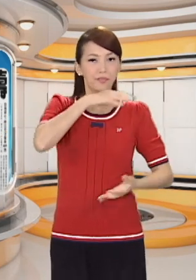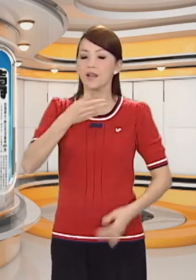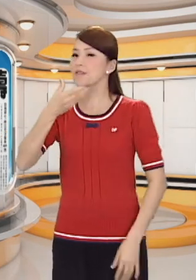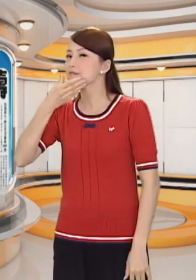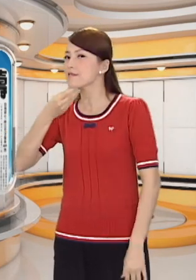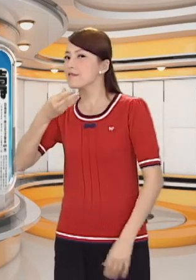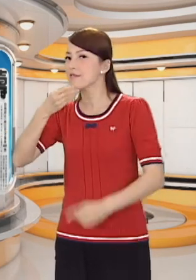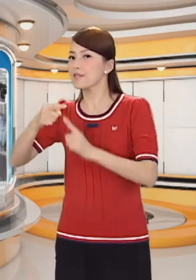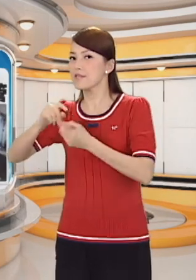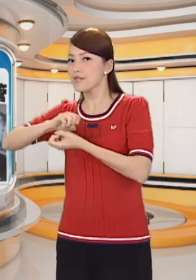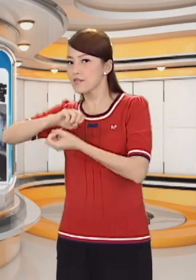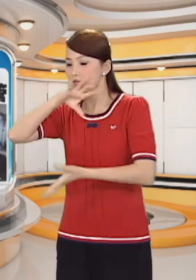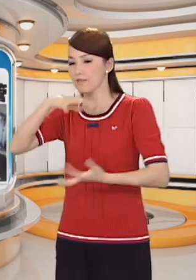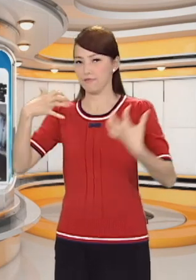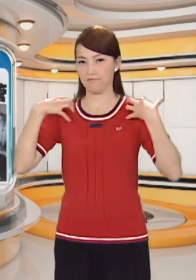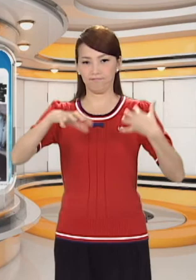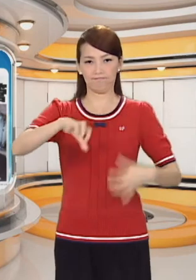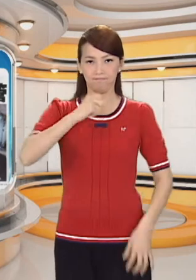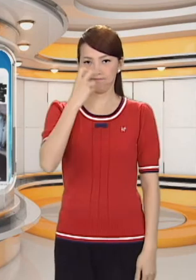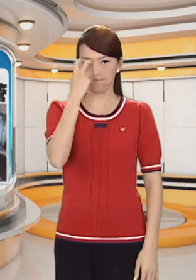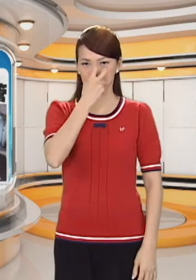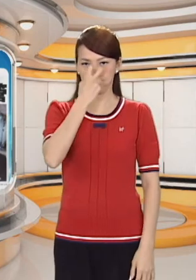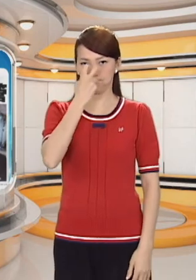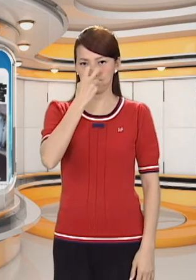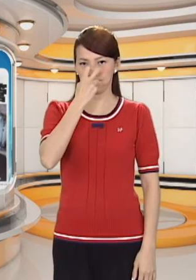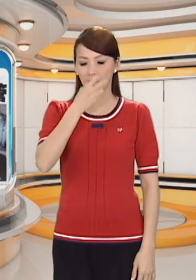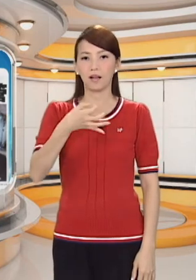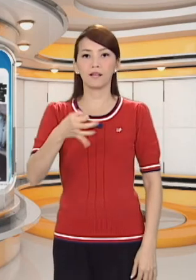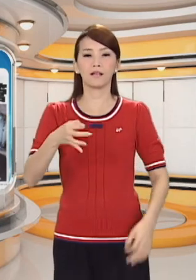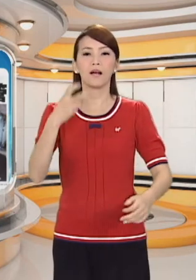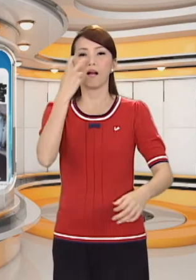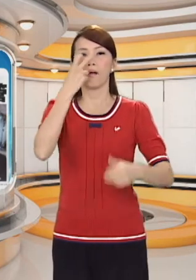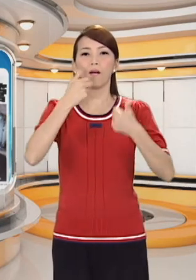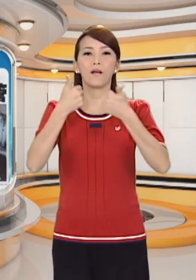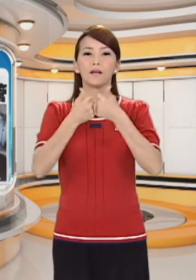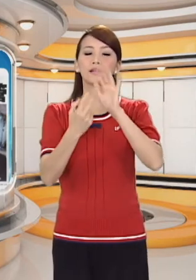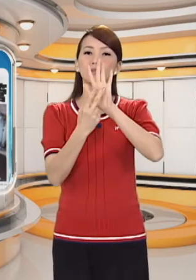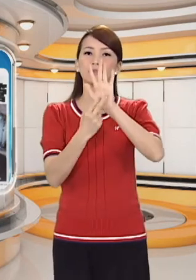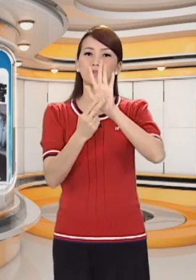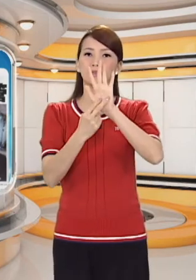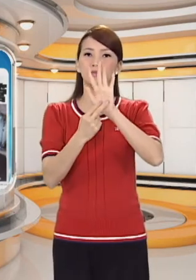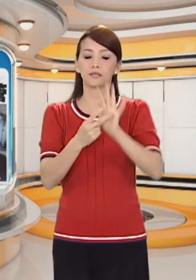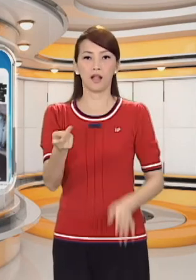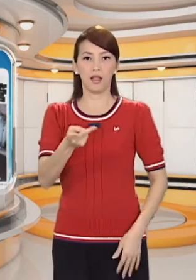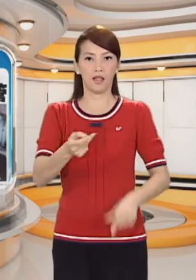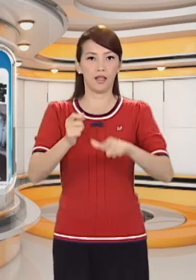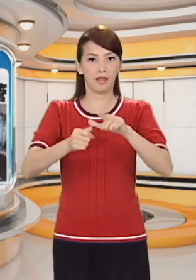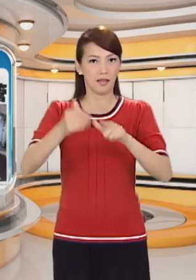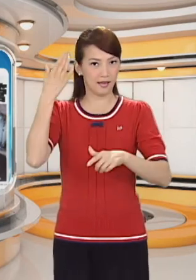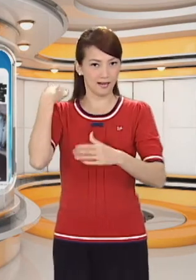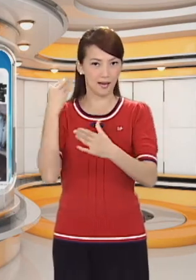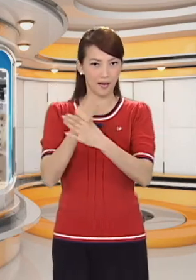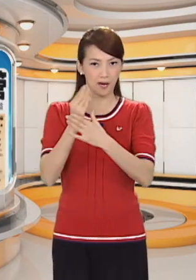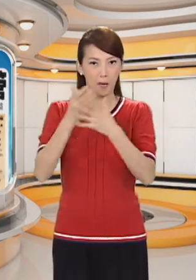宣布要接管国宝人寿以及幸福人寿。金管会强调，两家公司